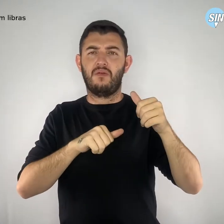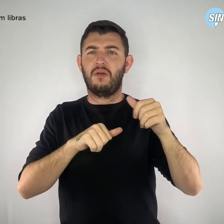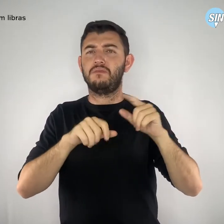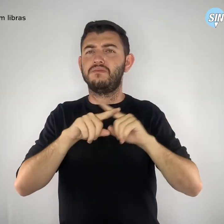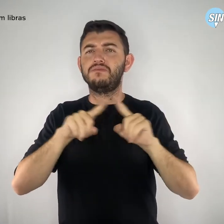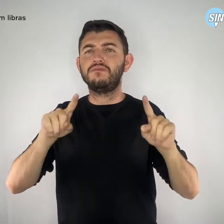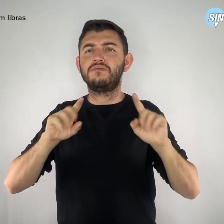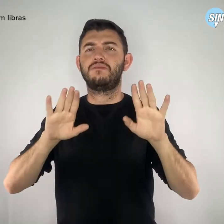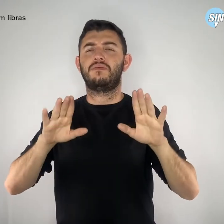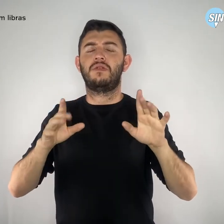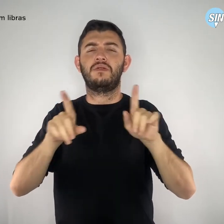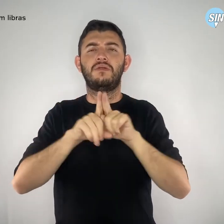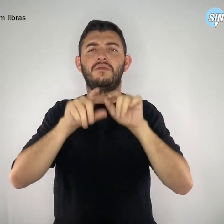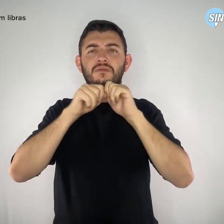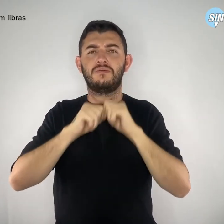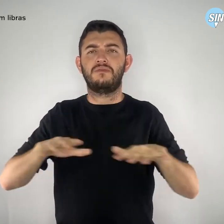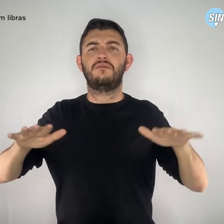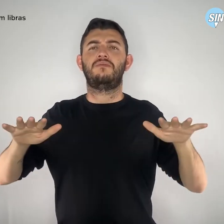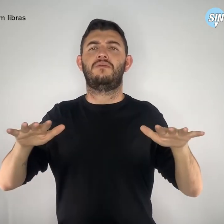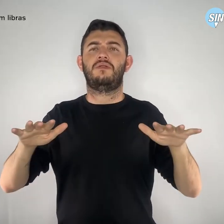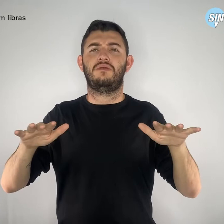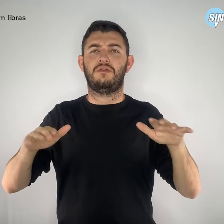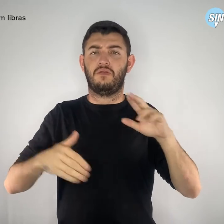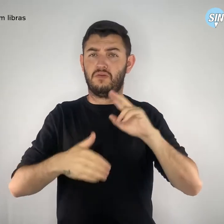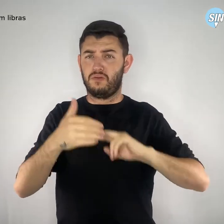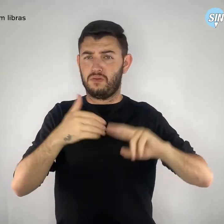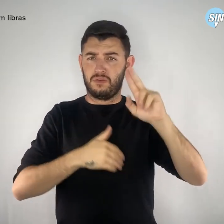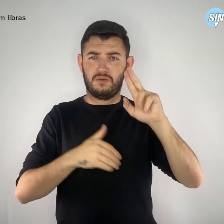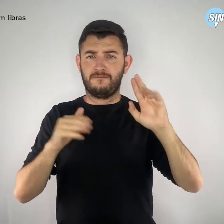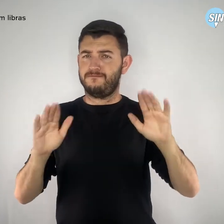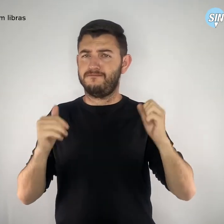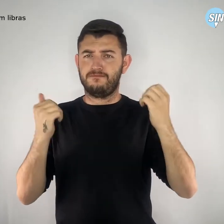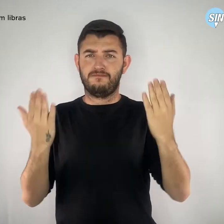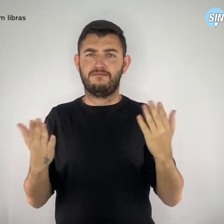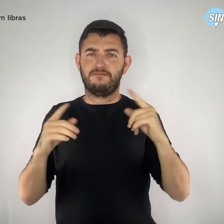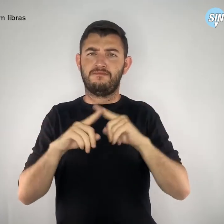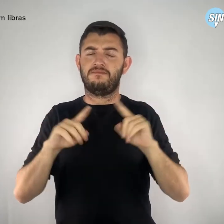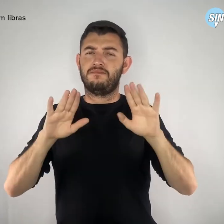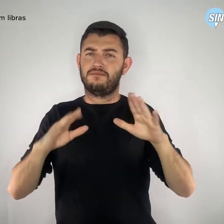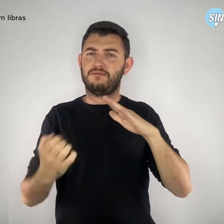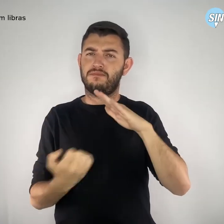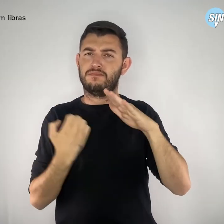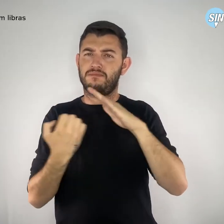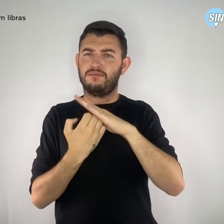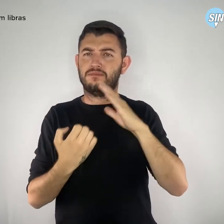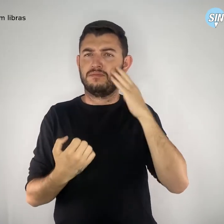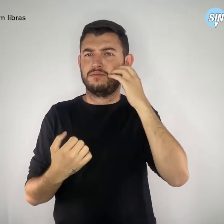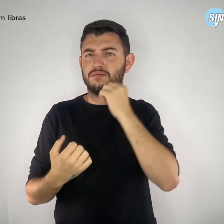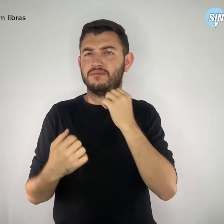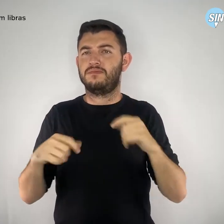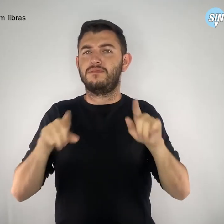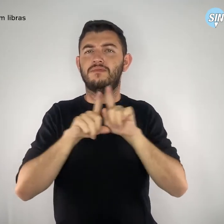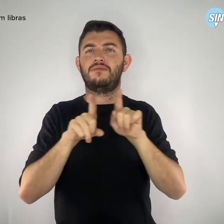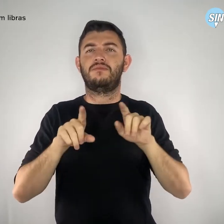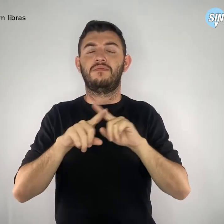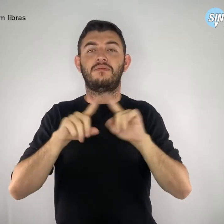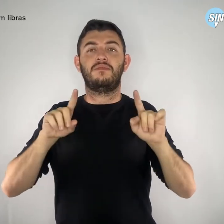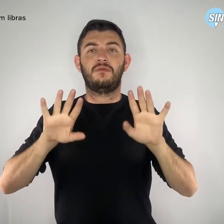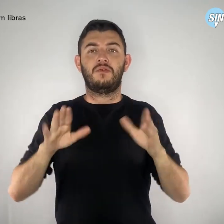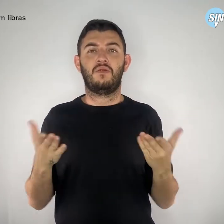expandida para além das universidades, para as empresas. Hoje, as empresas que usam